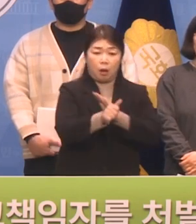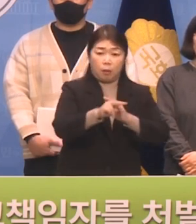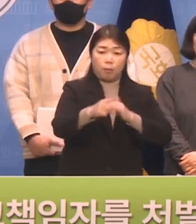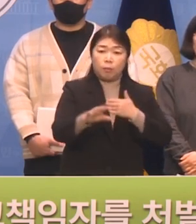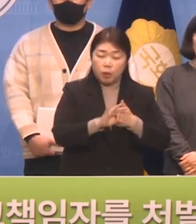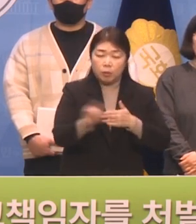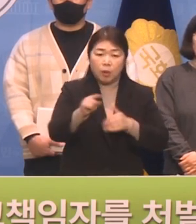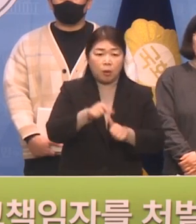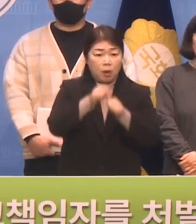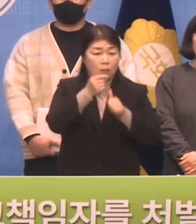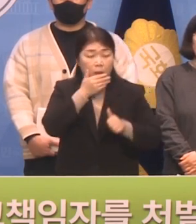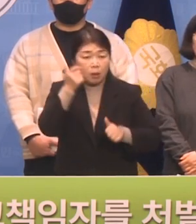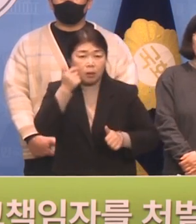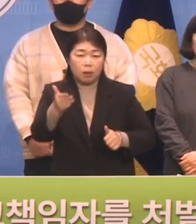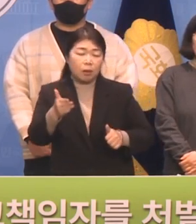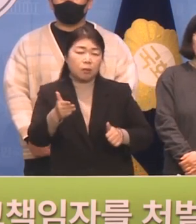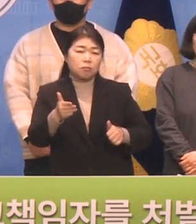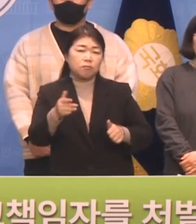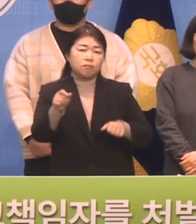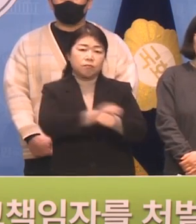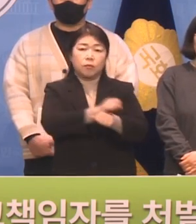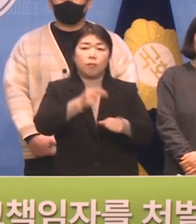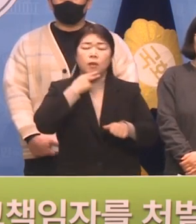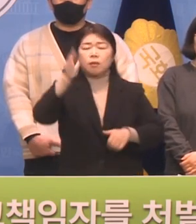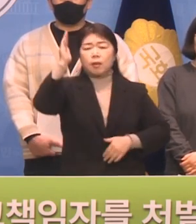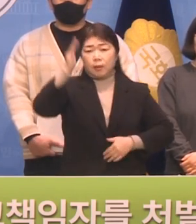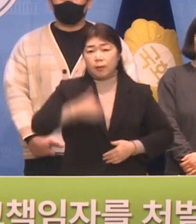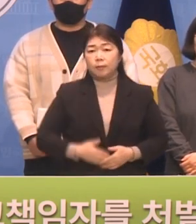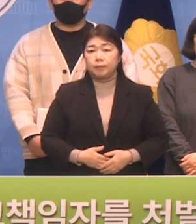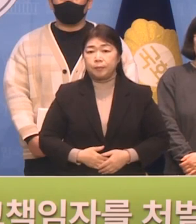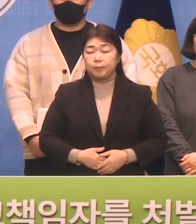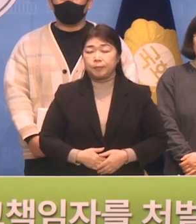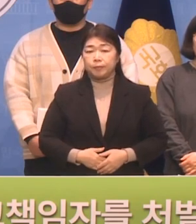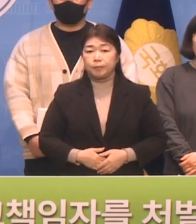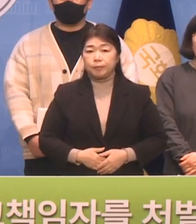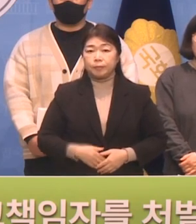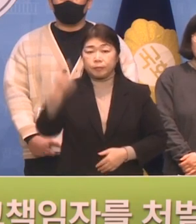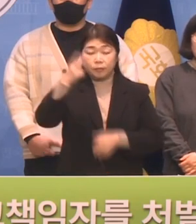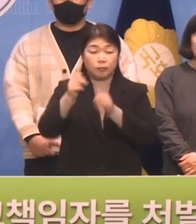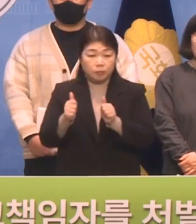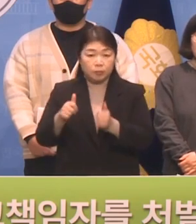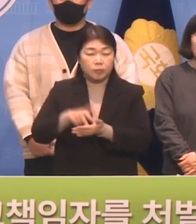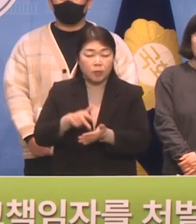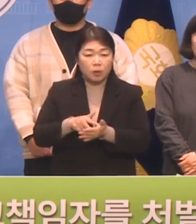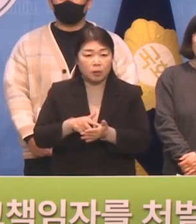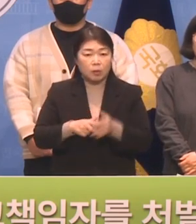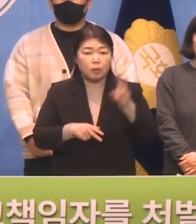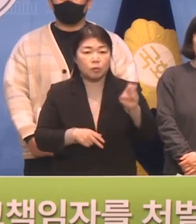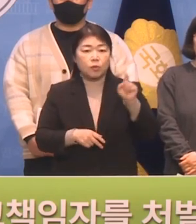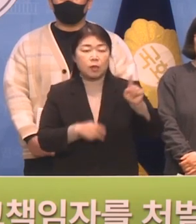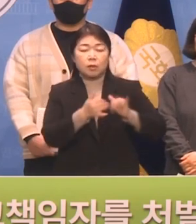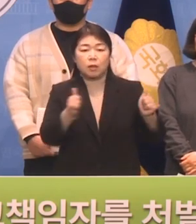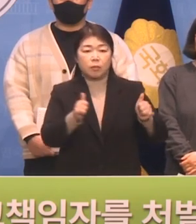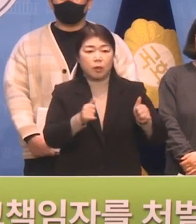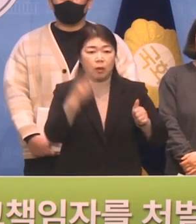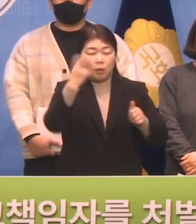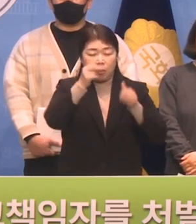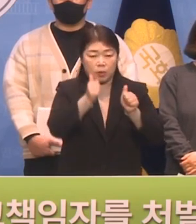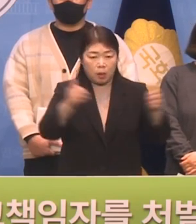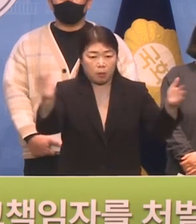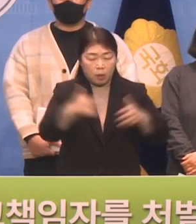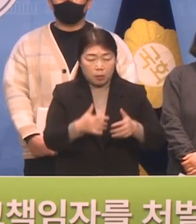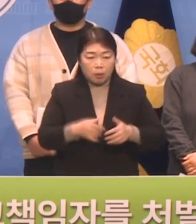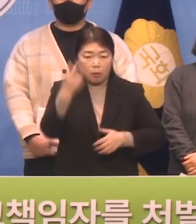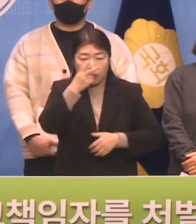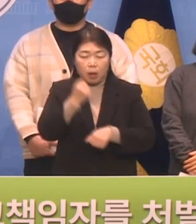있습니다. 검찰은 수사초기 21명의 검사로 수사본부를 꾸렸다고 대대적으로 언론에만